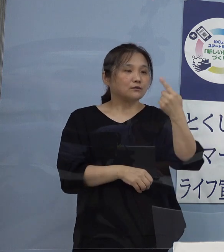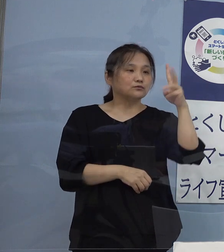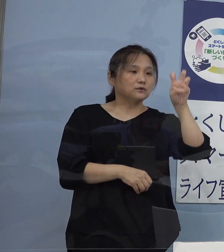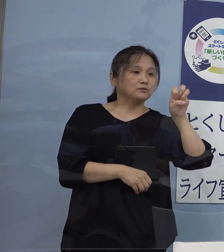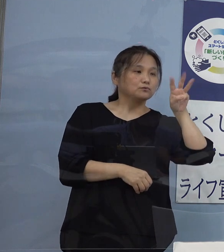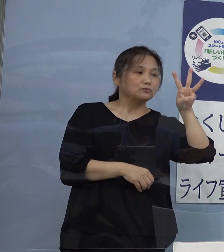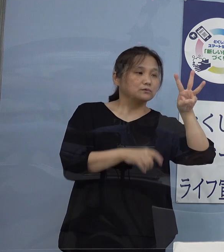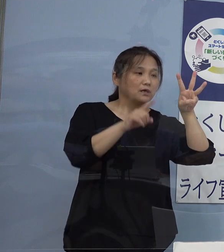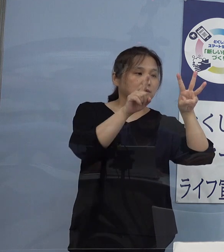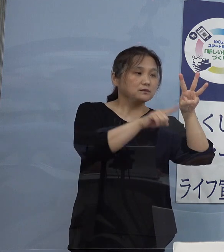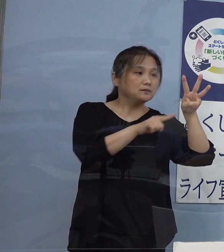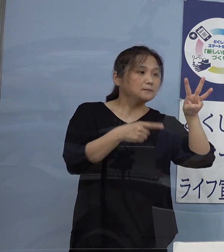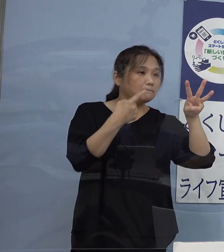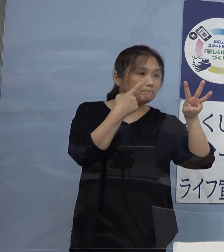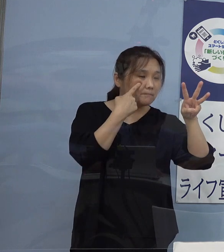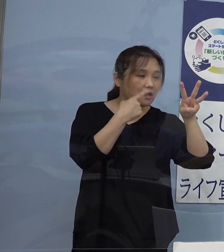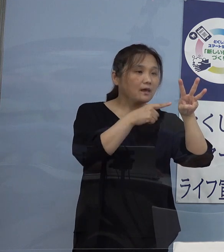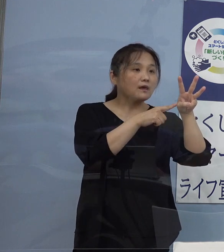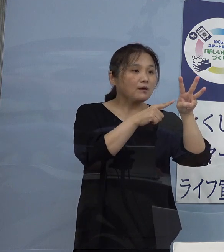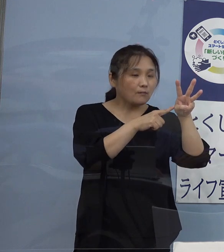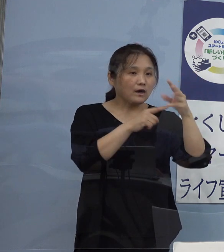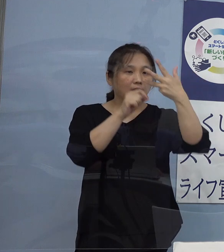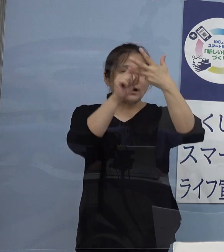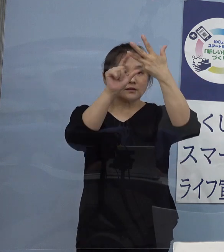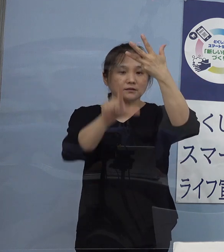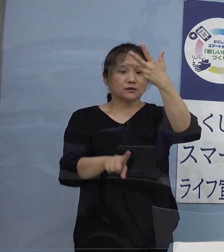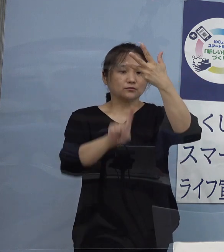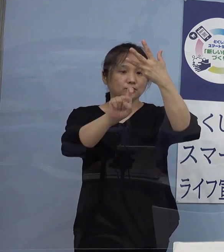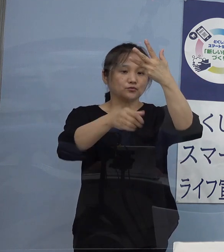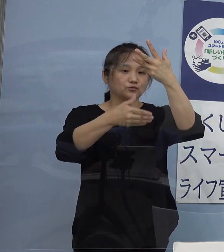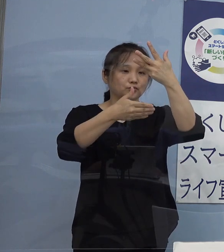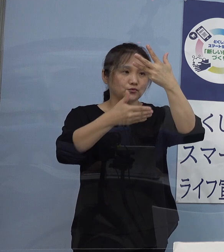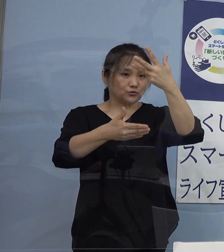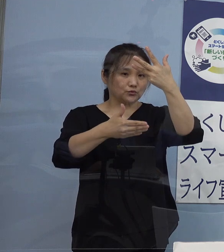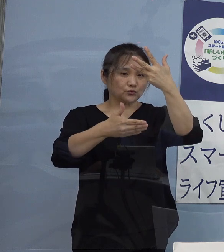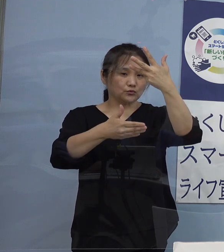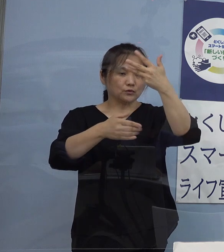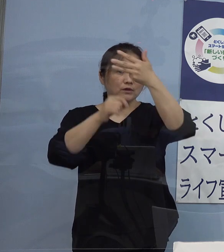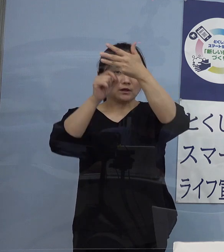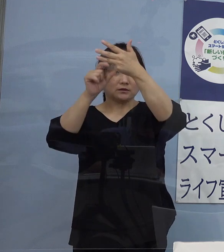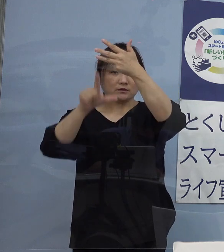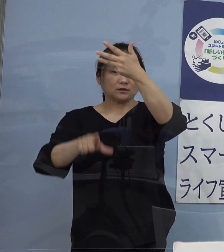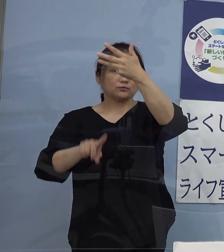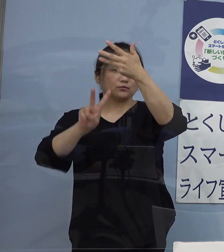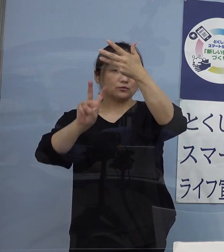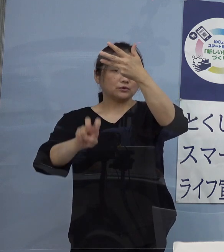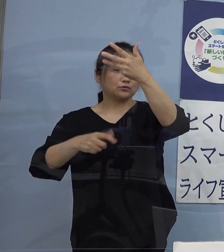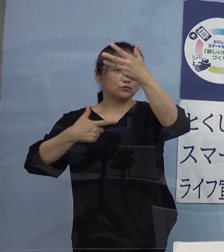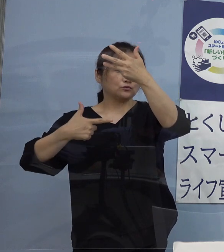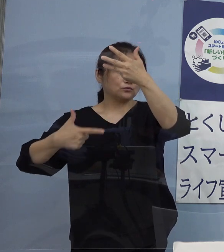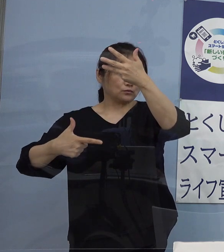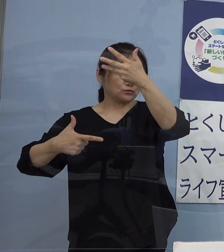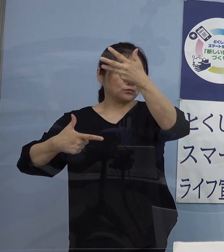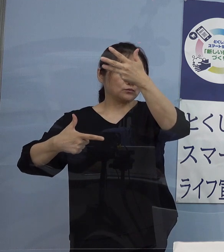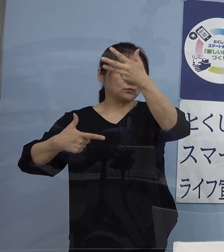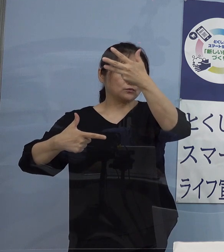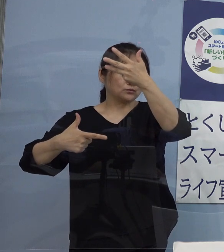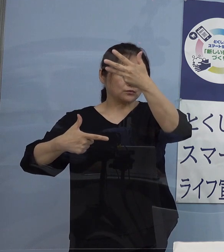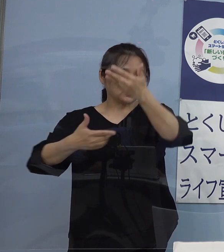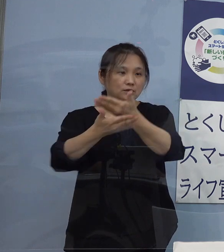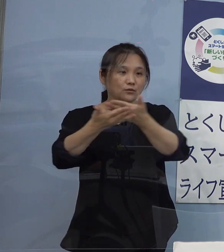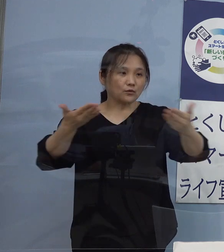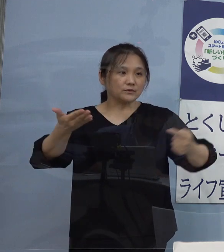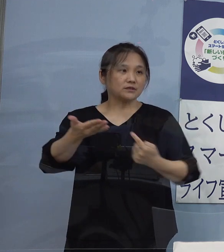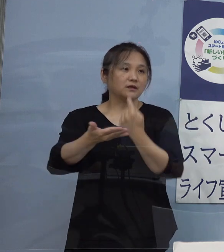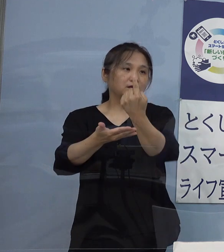3例目の方については8月の19日と8月の26日に訪問を